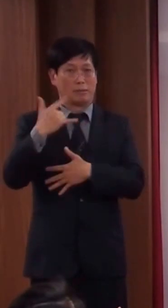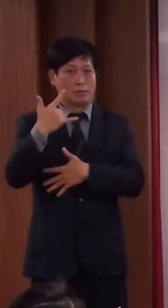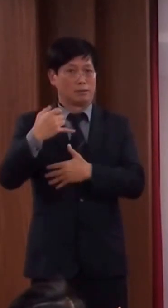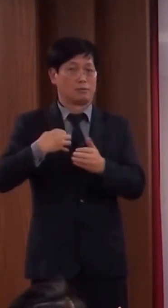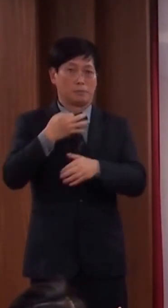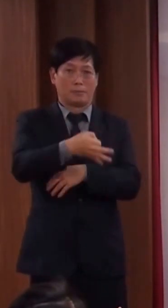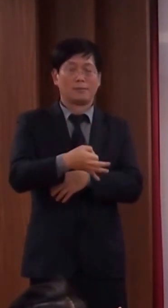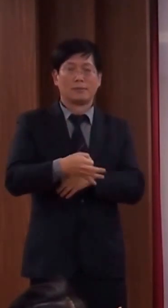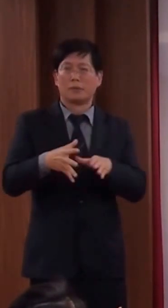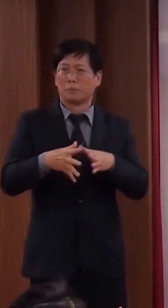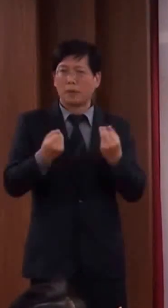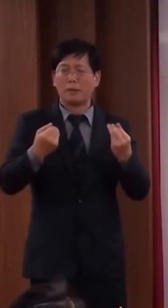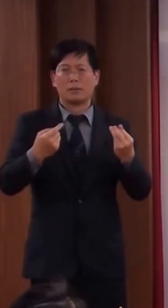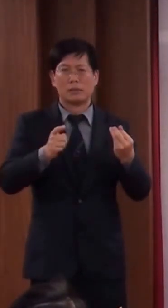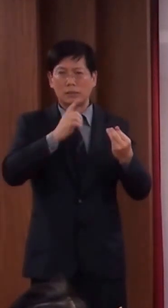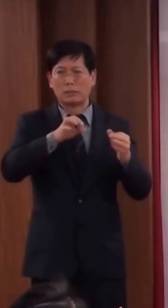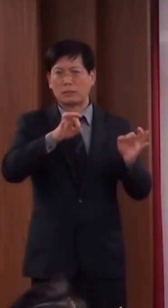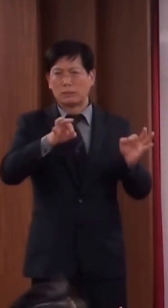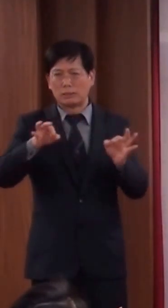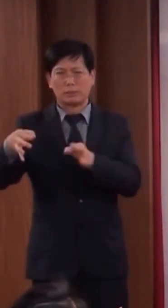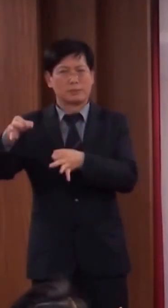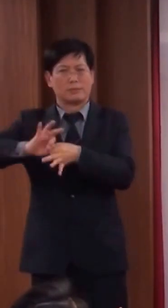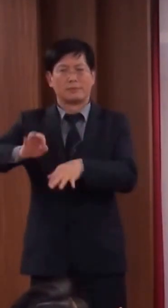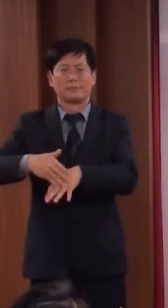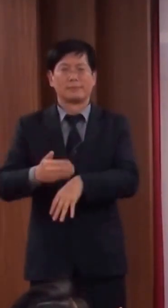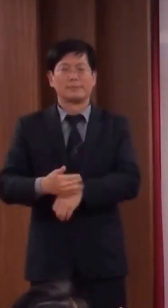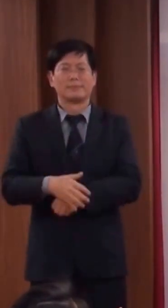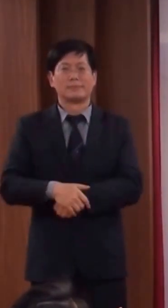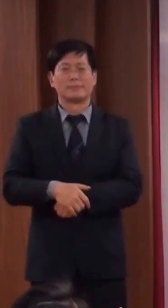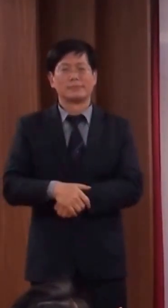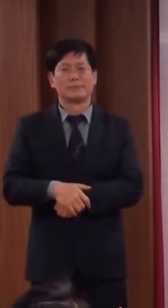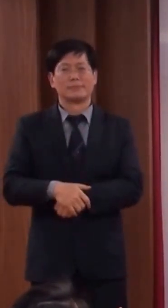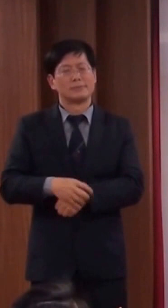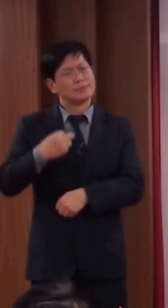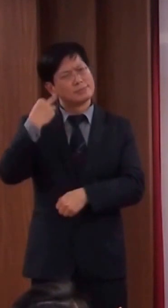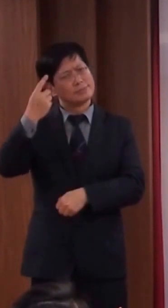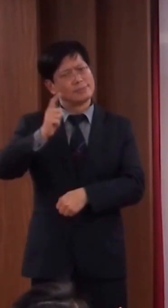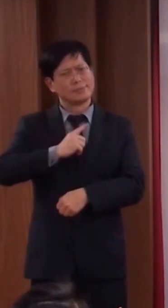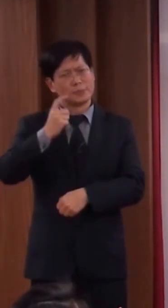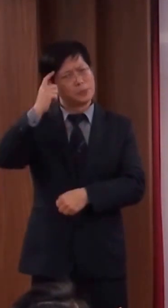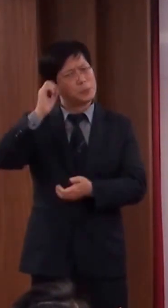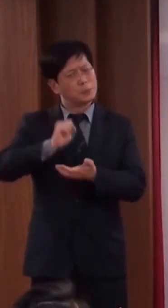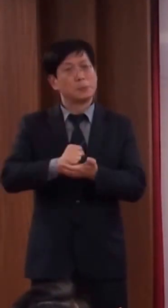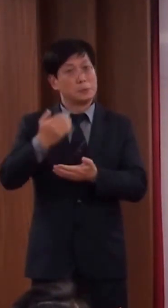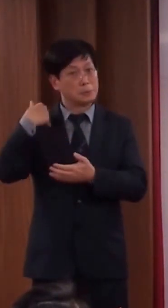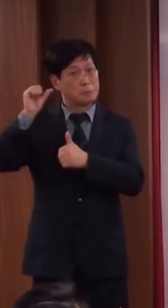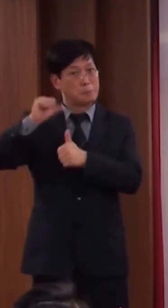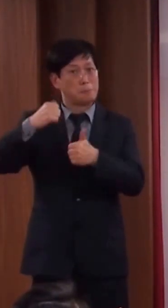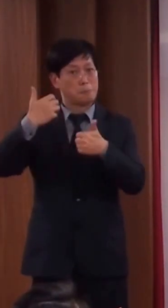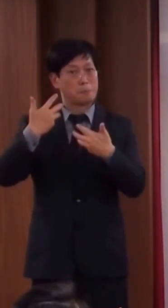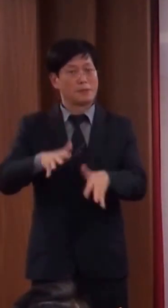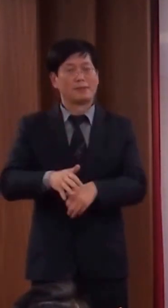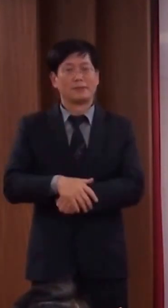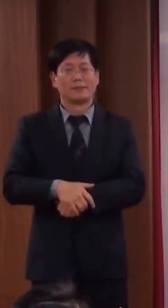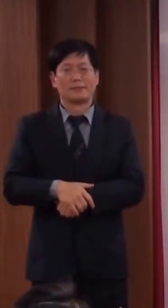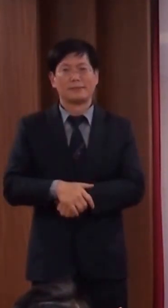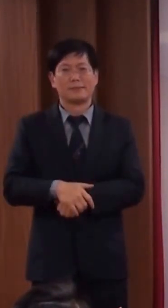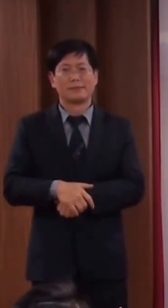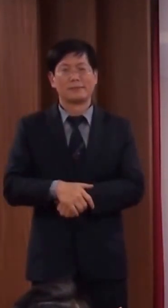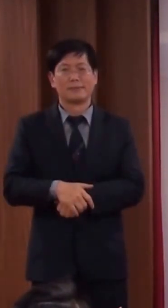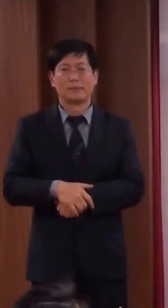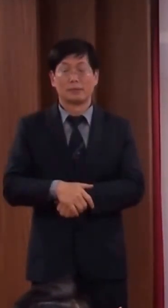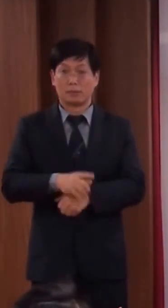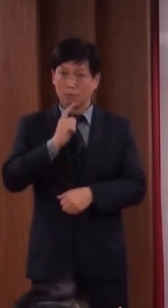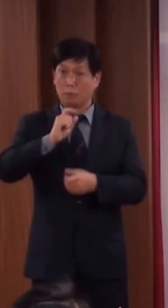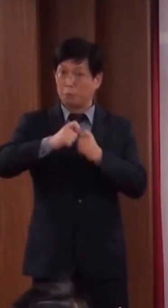就不用增加延迟滞纳金，我都讲这几个字都没有感觉，我是真的太罚过， 真的被罚过， 我每